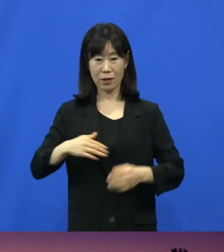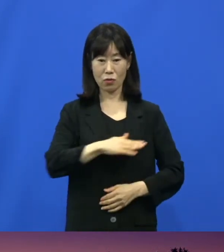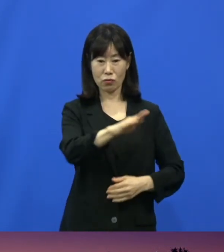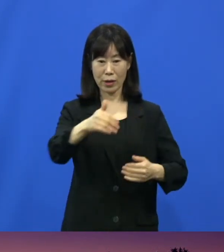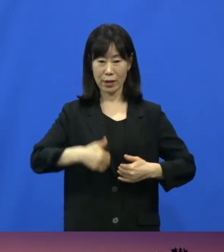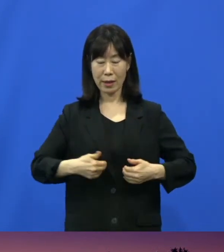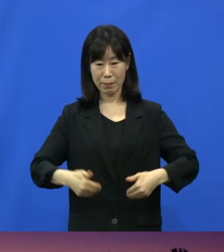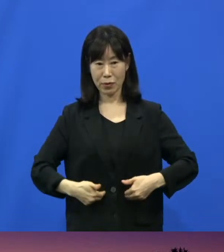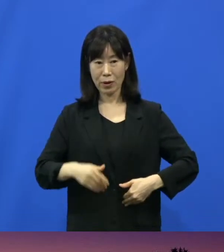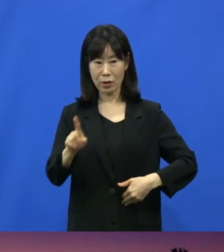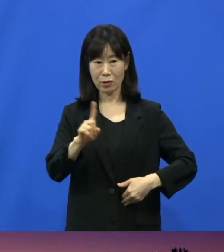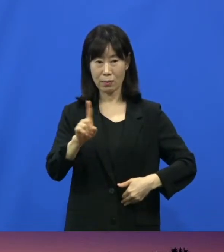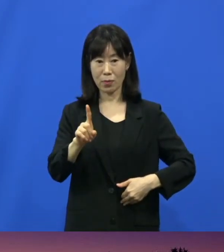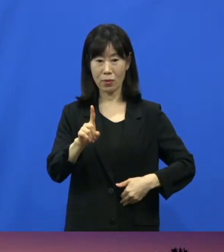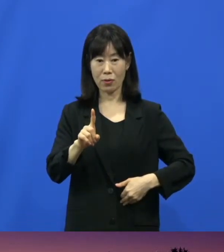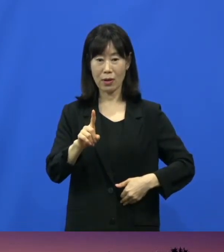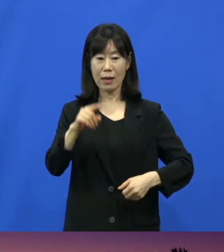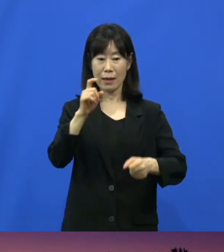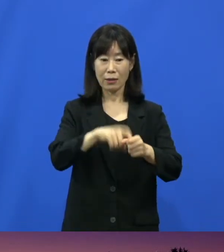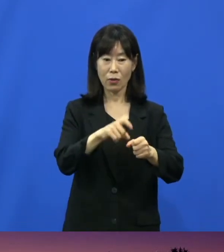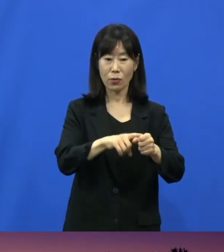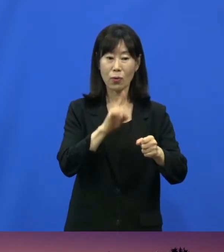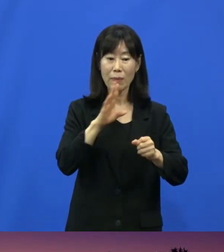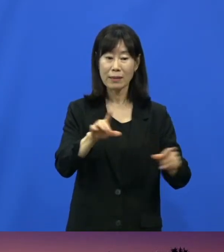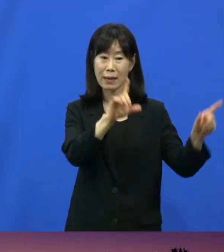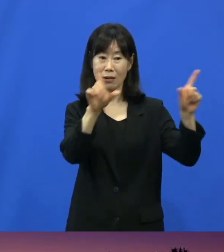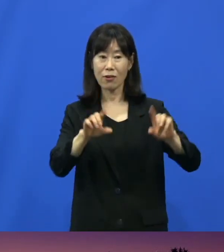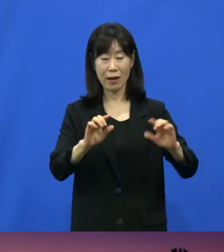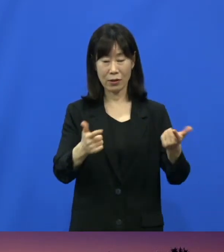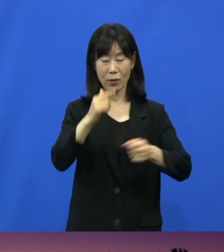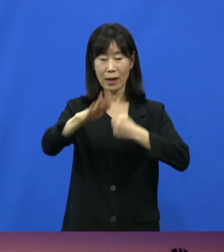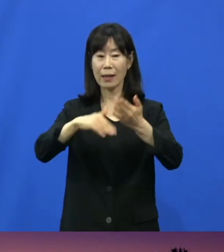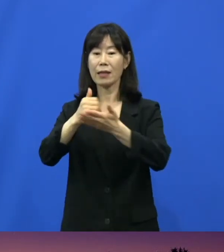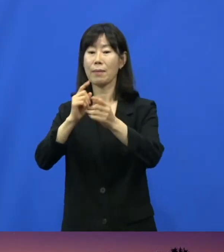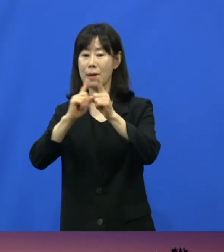사람이 떡으로만 사는 게 아니라 하나님의 입에서 나오는 말씀으로 살 것이다.